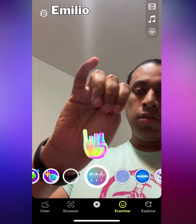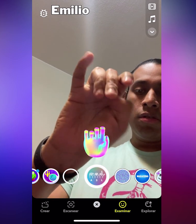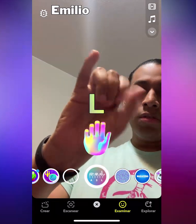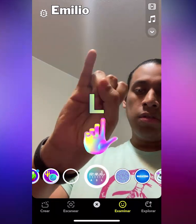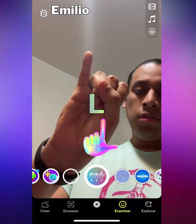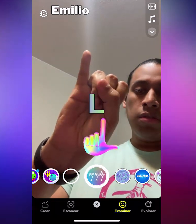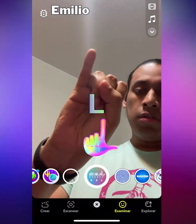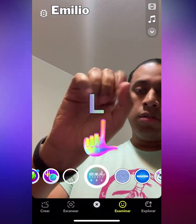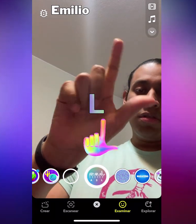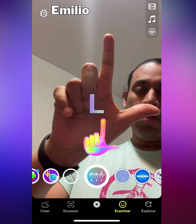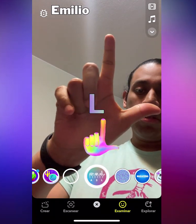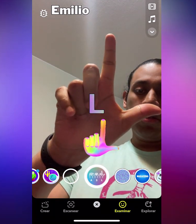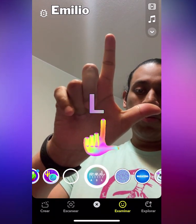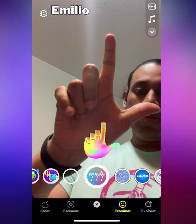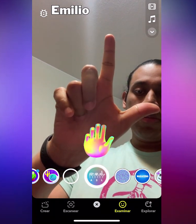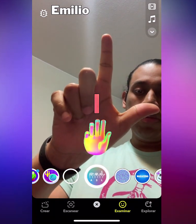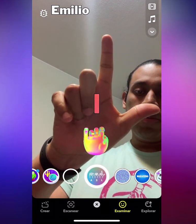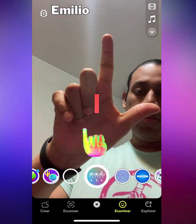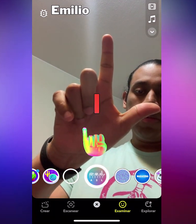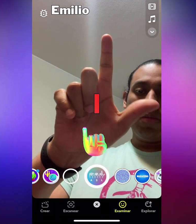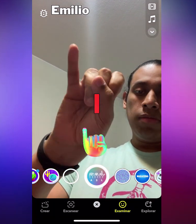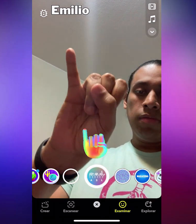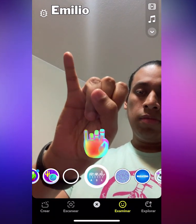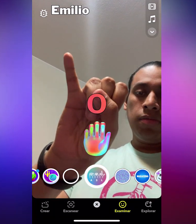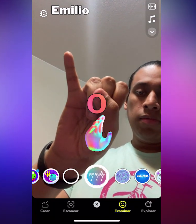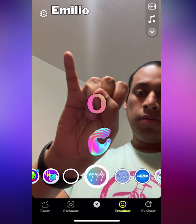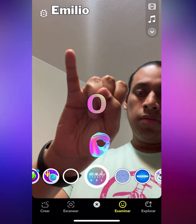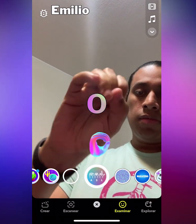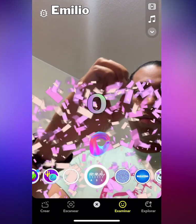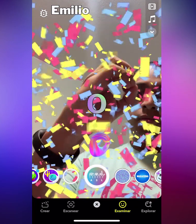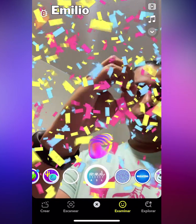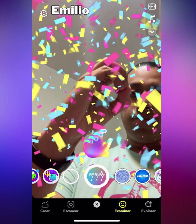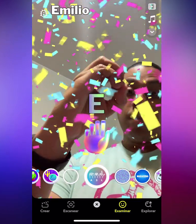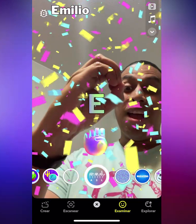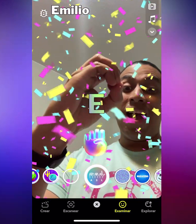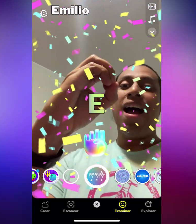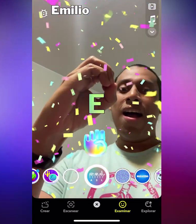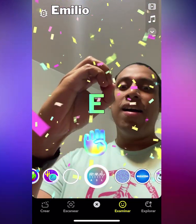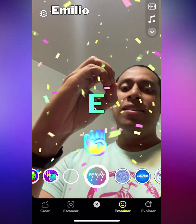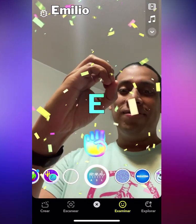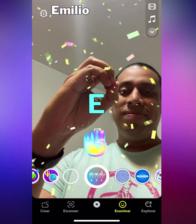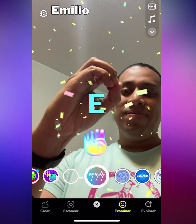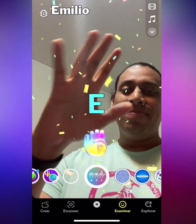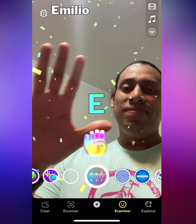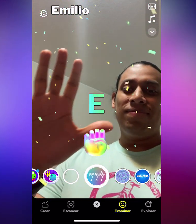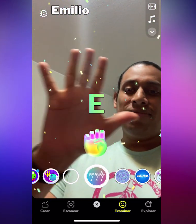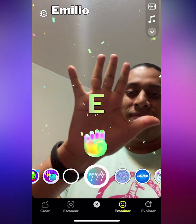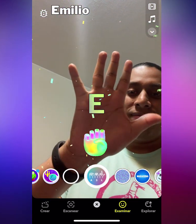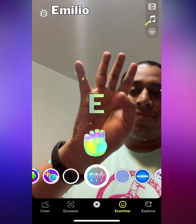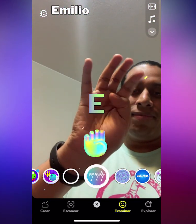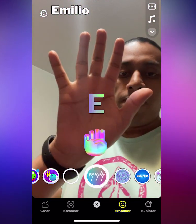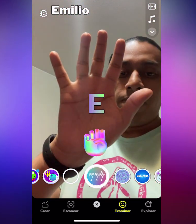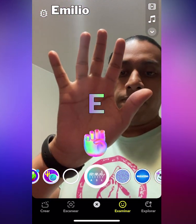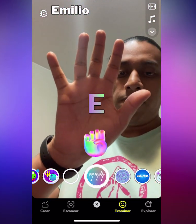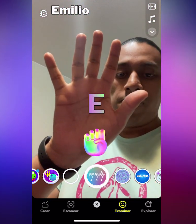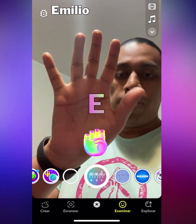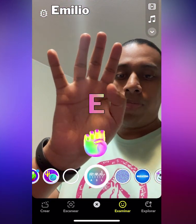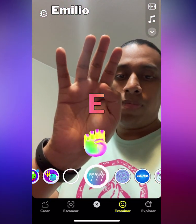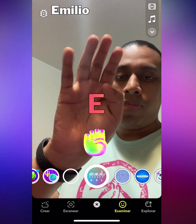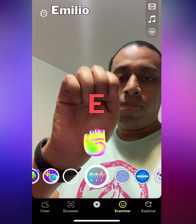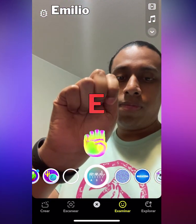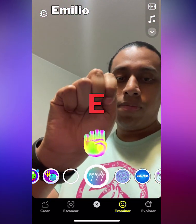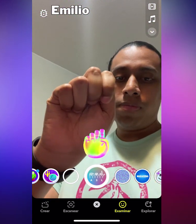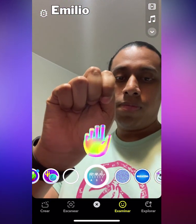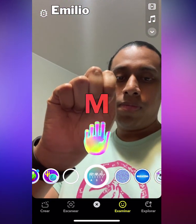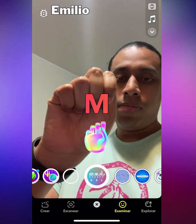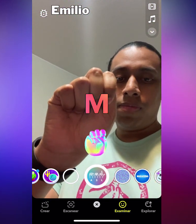Seguí haciendo más ejemplos y espero próximamente publicar algo al respecto. Esto es solo un prototipo generado